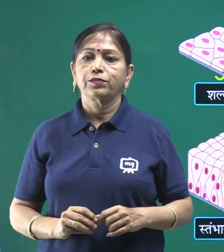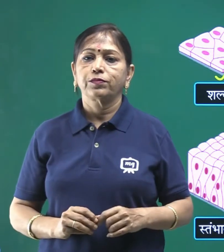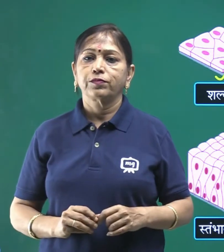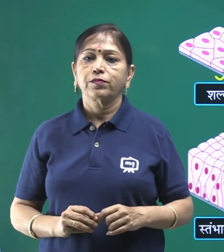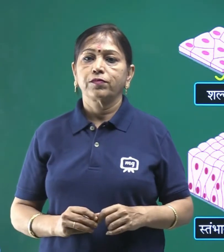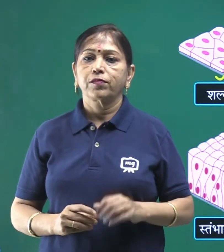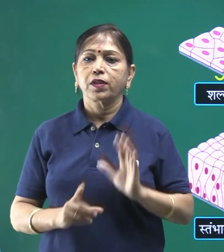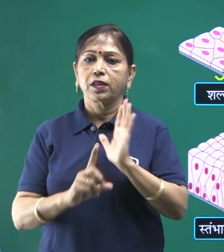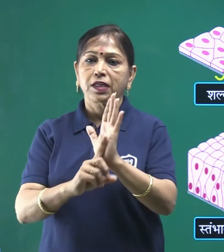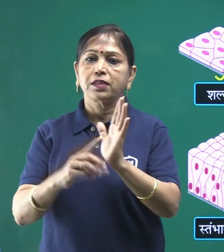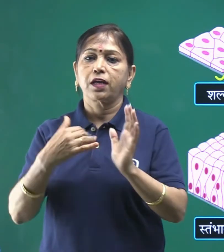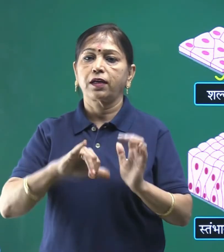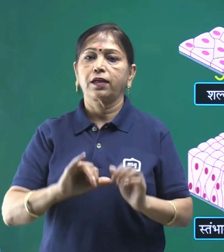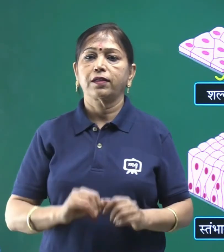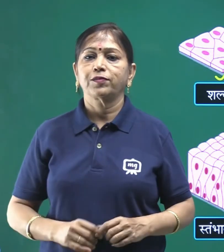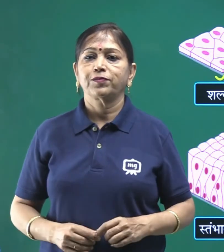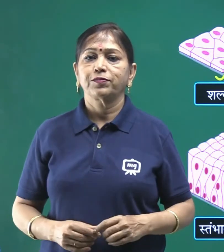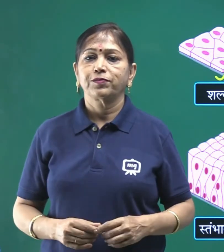दर्शाए गए हैं।